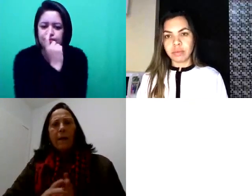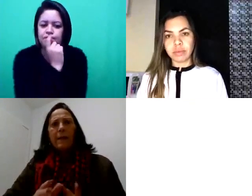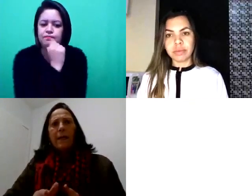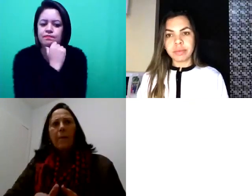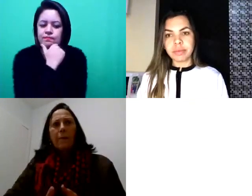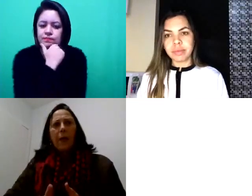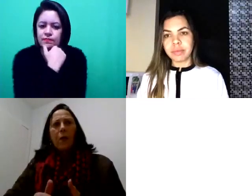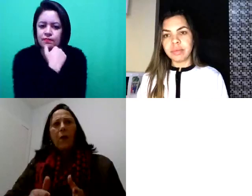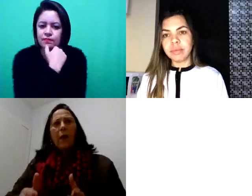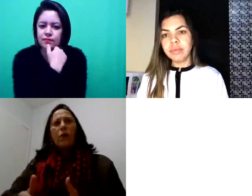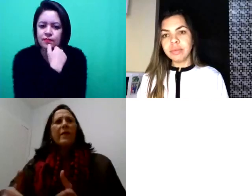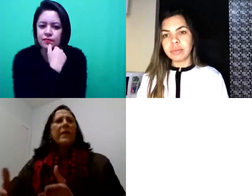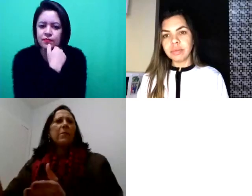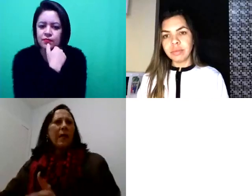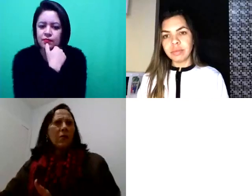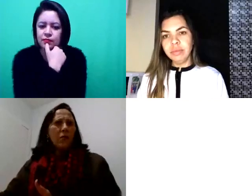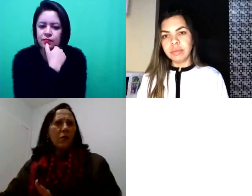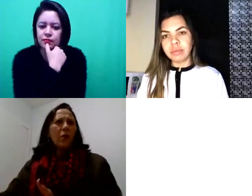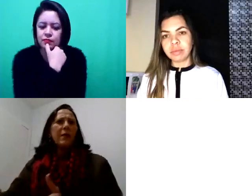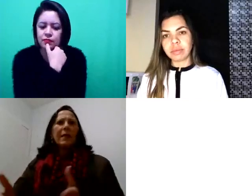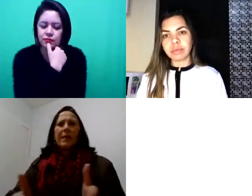E assim, qualquer dúvida, peçam aos tutores, eles